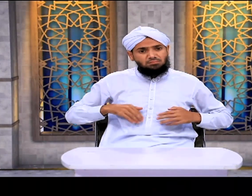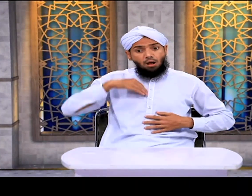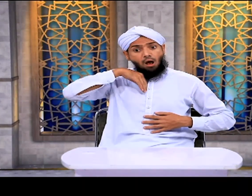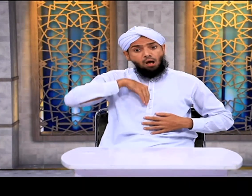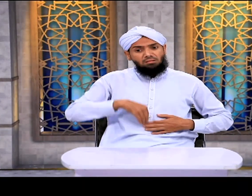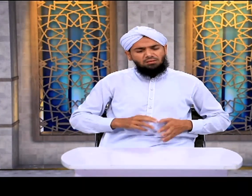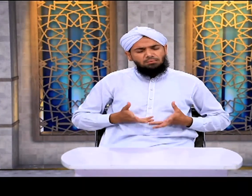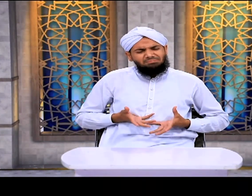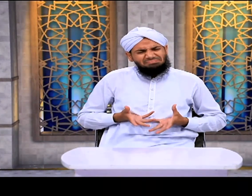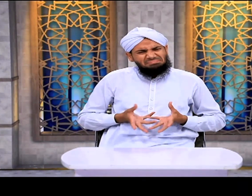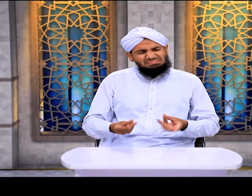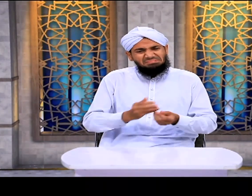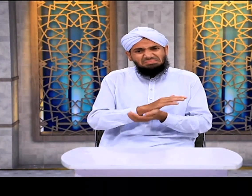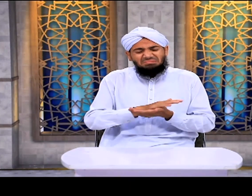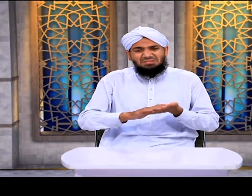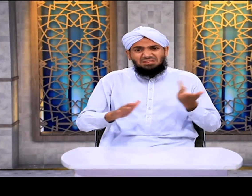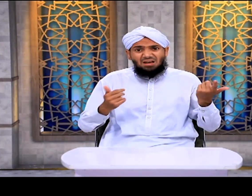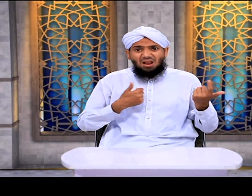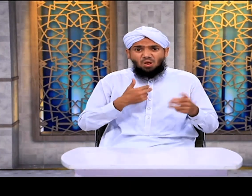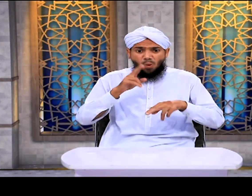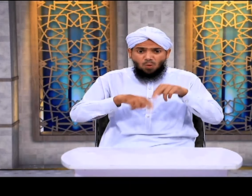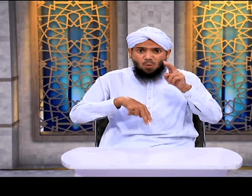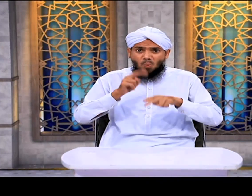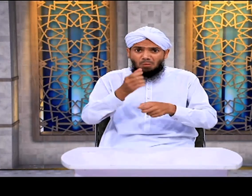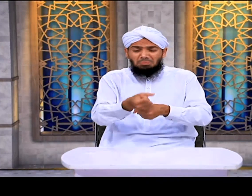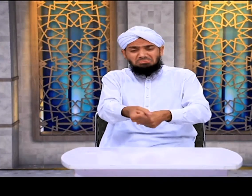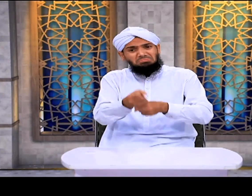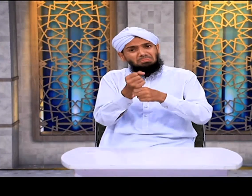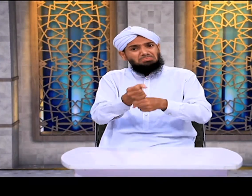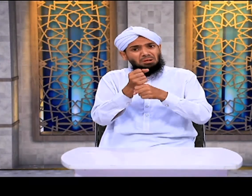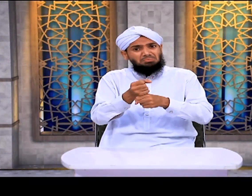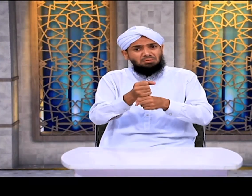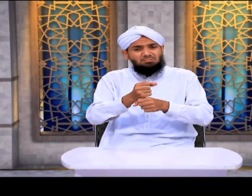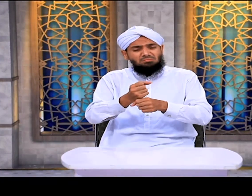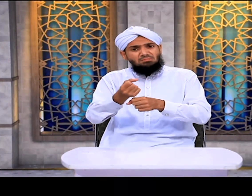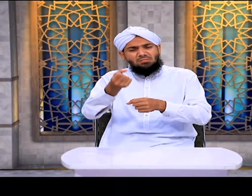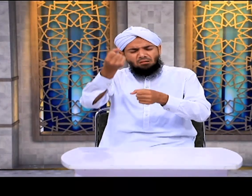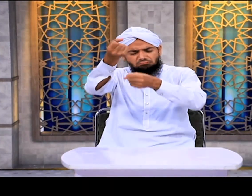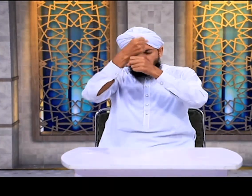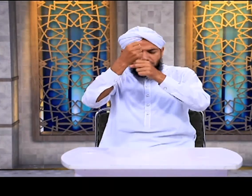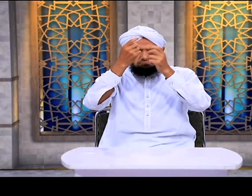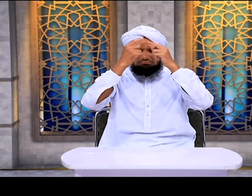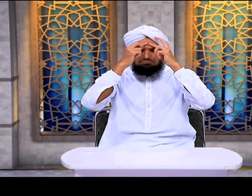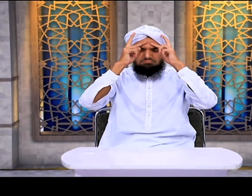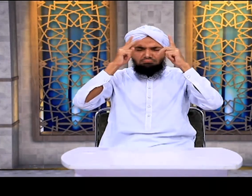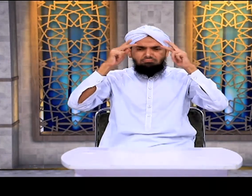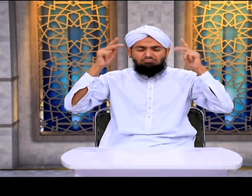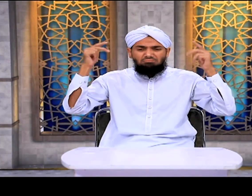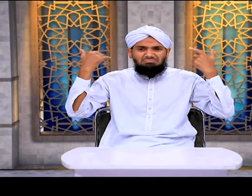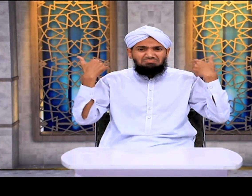گا۔ جہنمیوں کے لیے لوہے کے گرز ہوں گے جو ان کی پیشانیوں کو چورا چورا کر دیں گے اور ان کے منہ